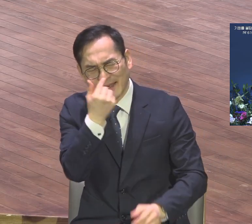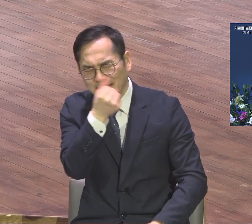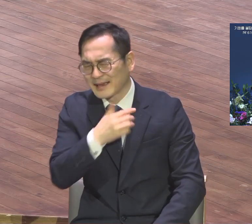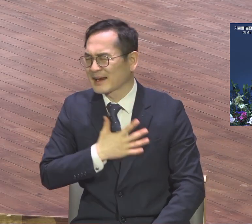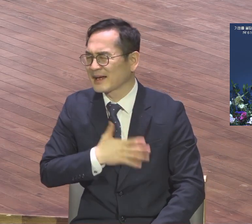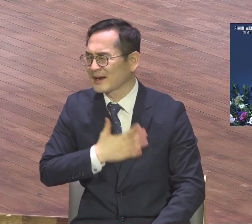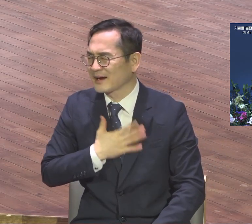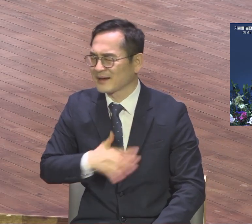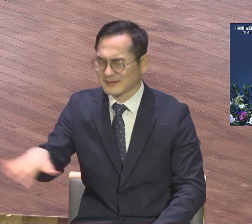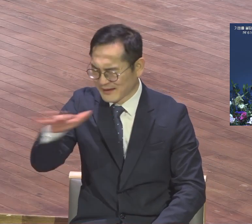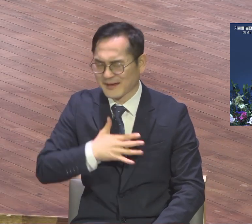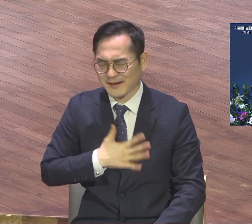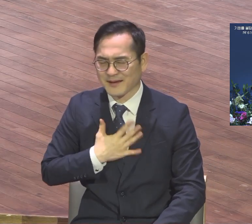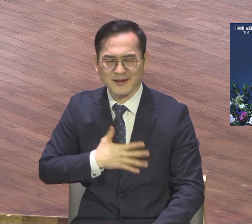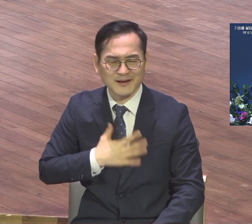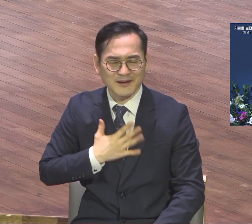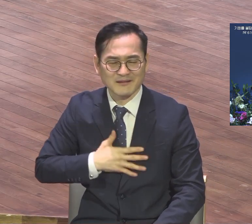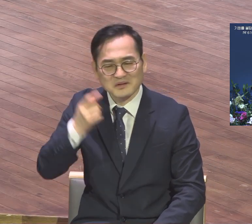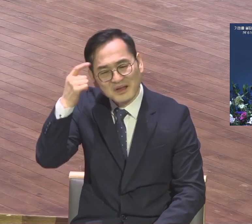너 누구보다 잘한다.